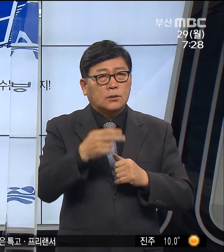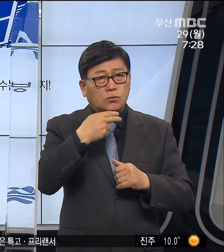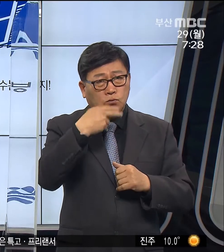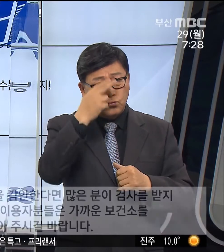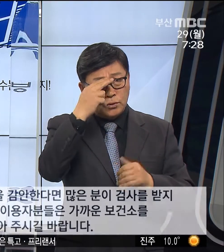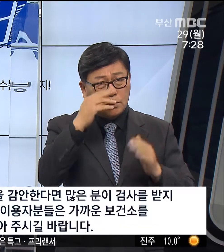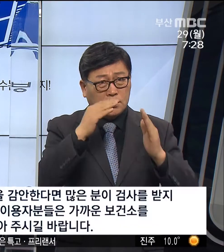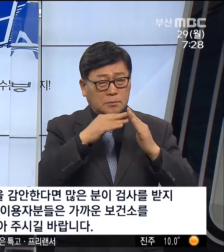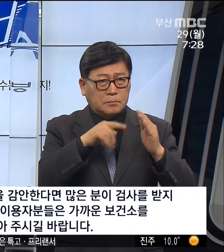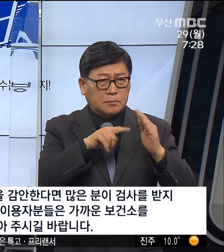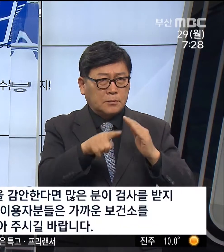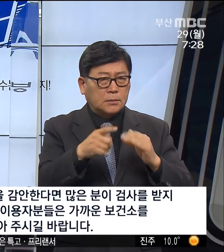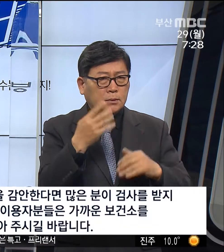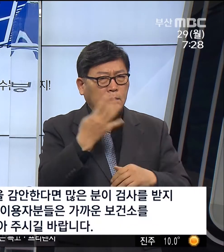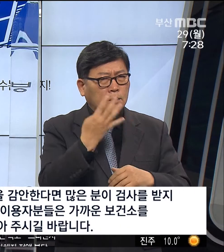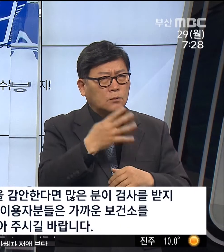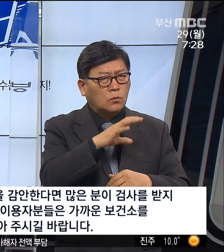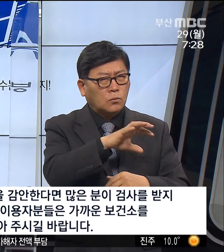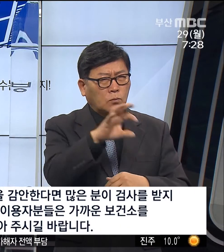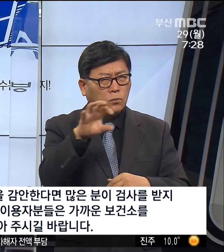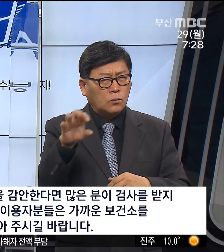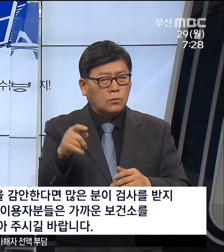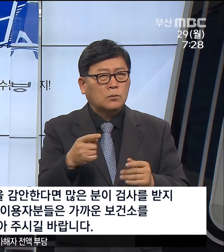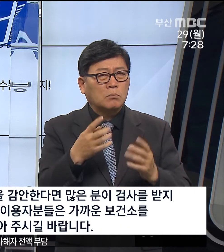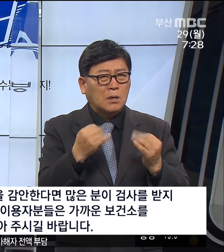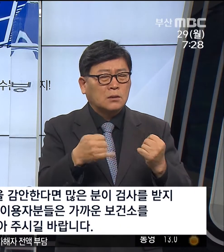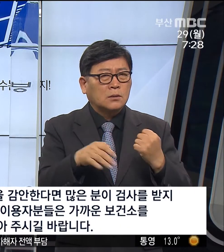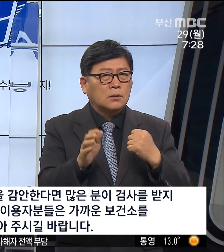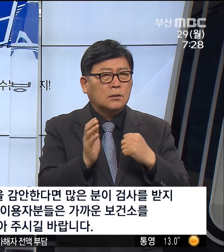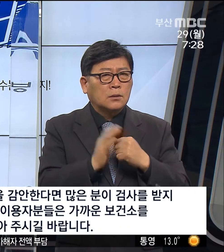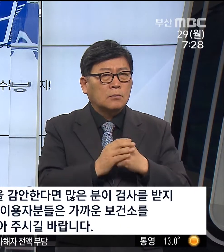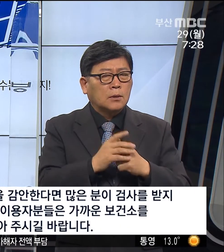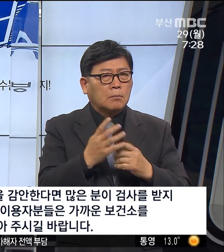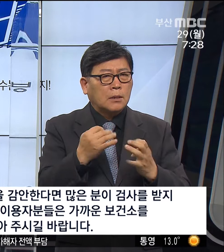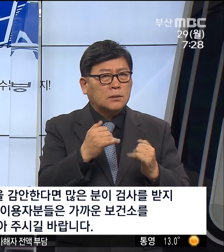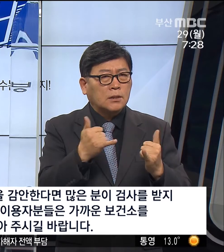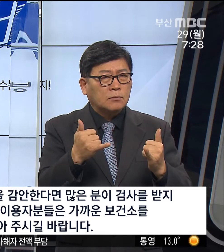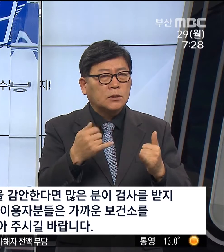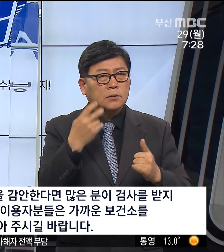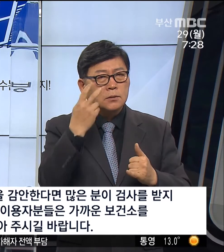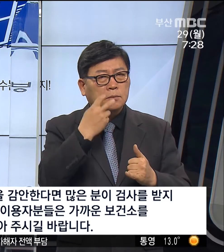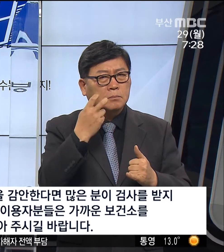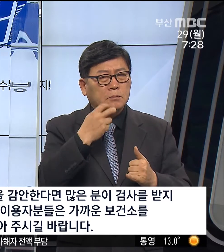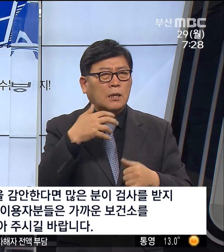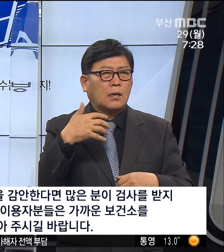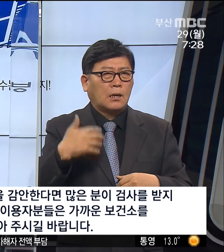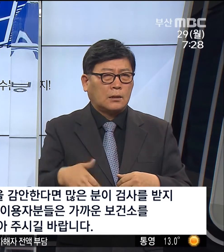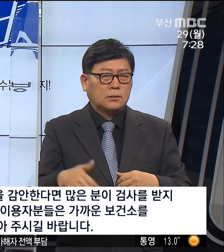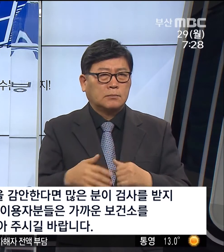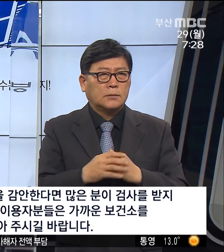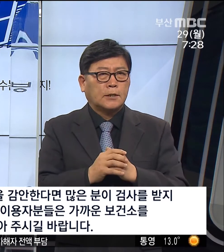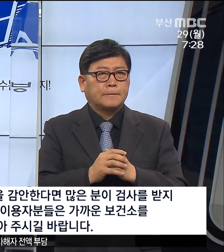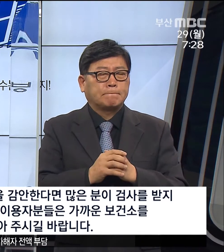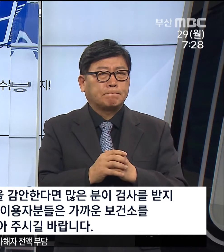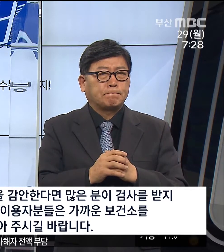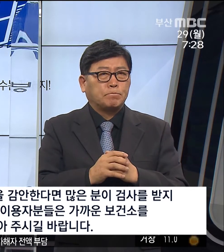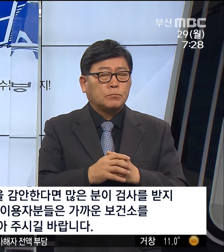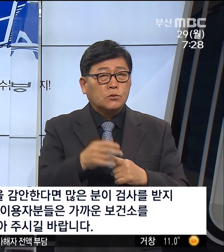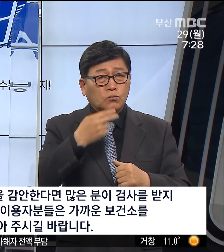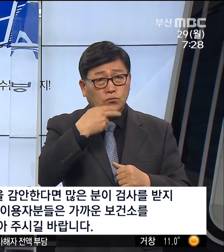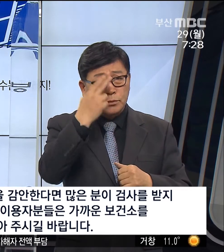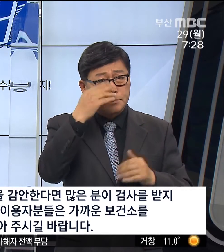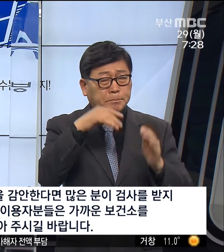유흥시설이 4,100여 개임을 감안한다면 많은 분이 검사를 받지 않았습니다.